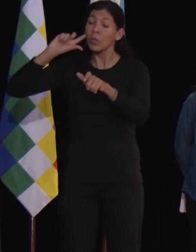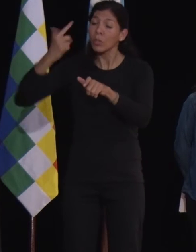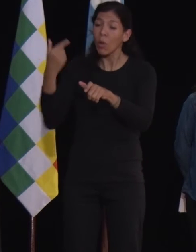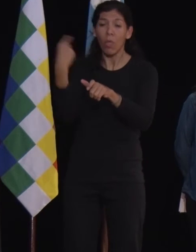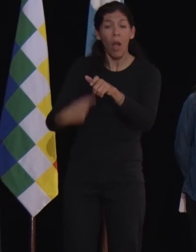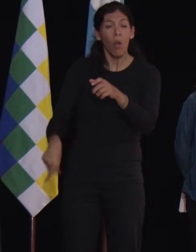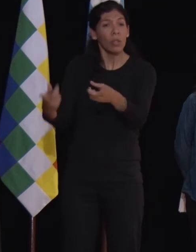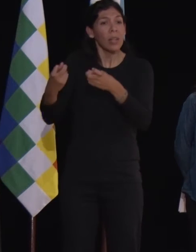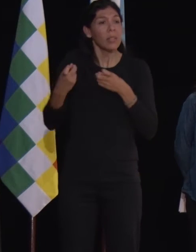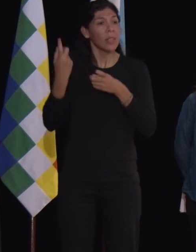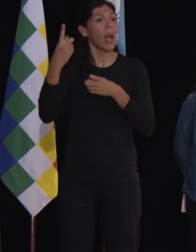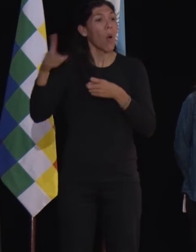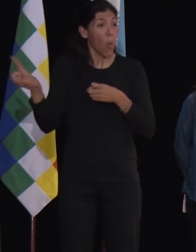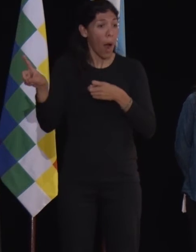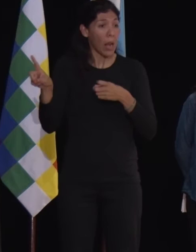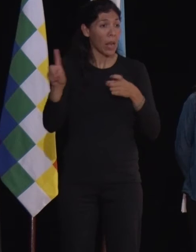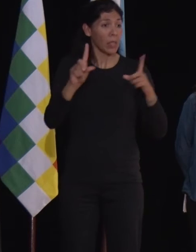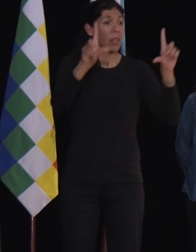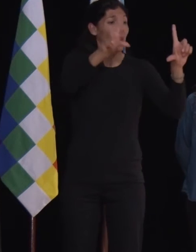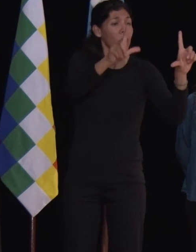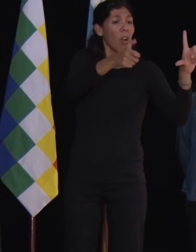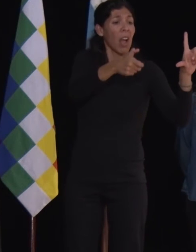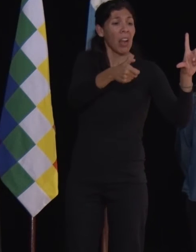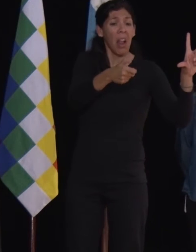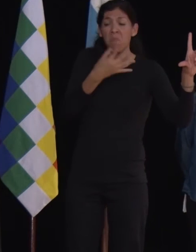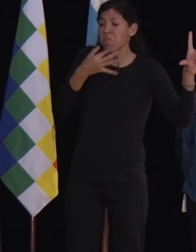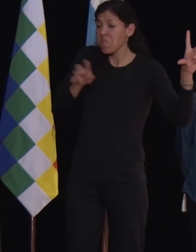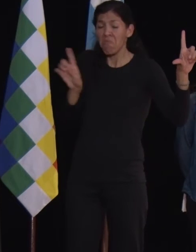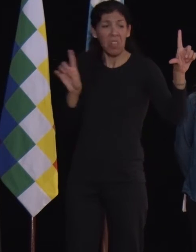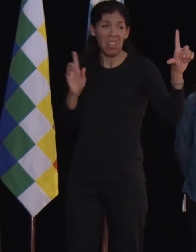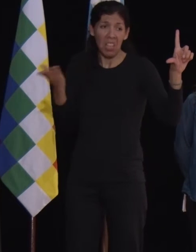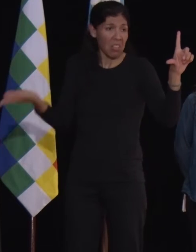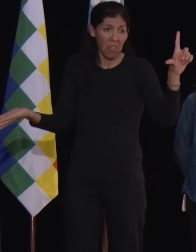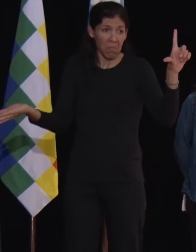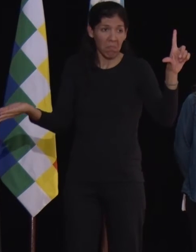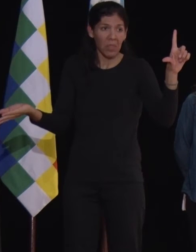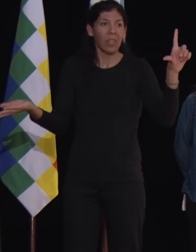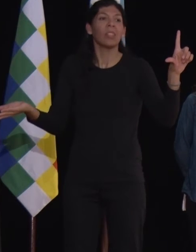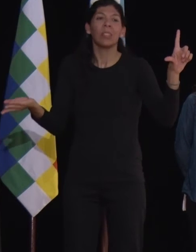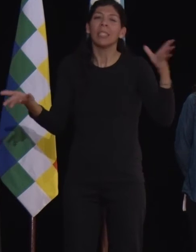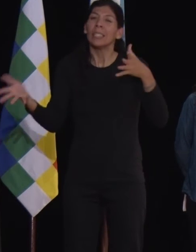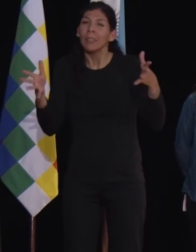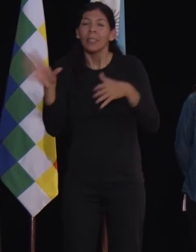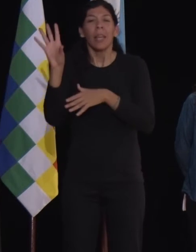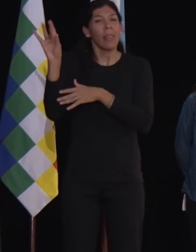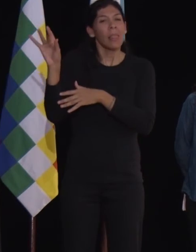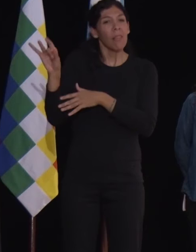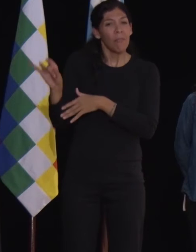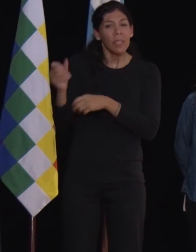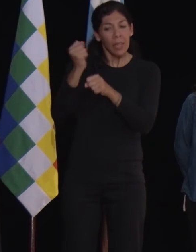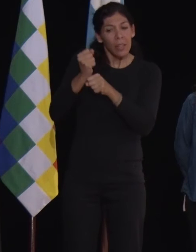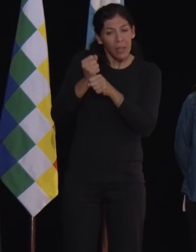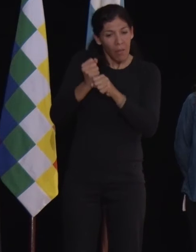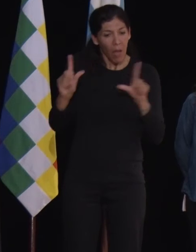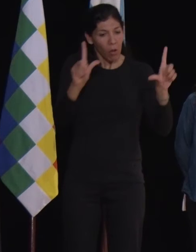y al no ver todo eso es muy difícil que hagan que nuestra labor se den bueno en buena